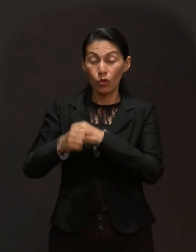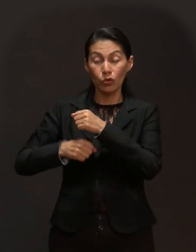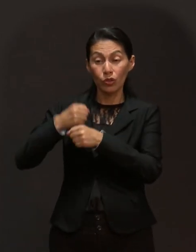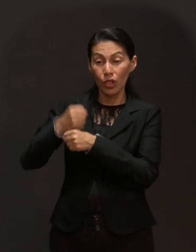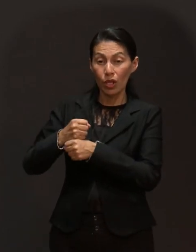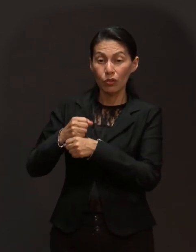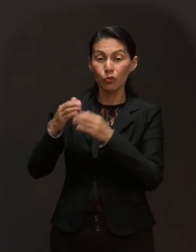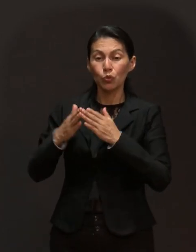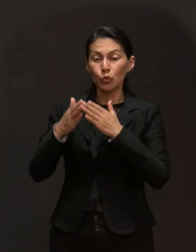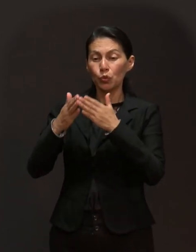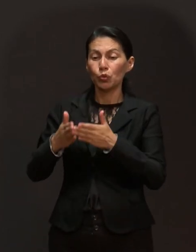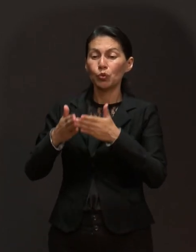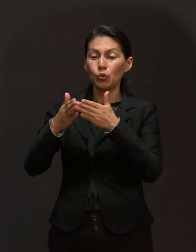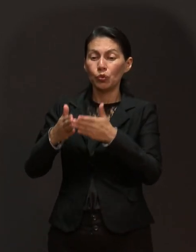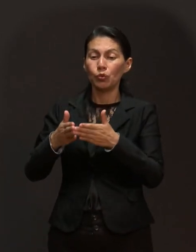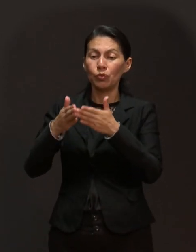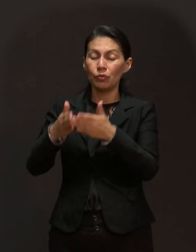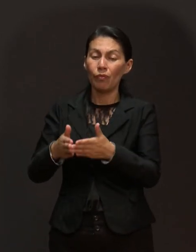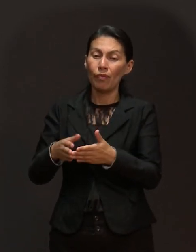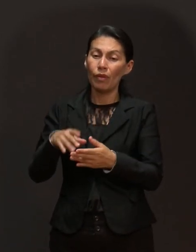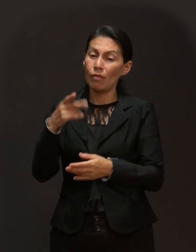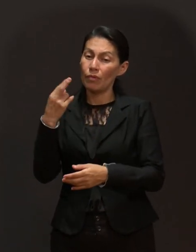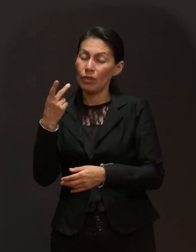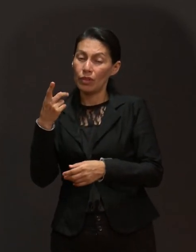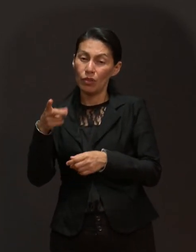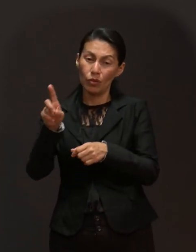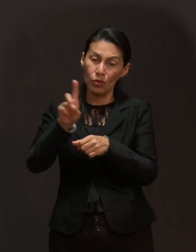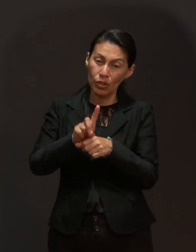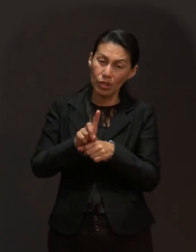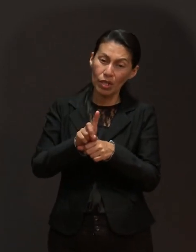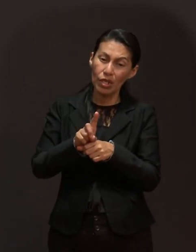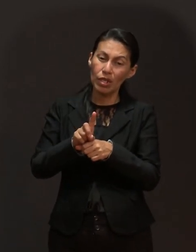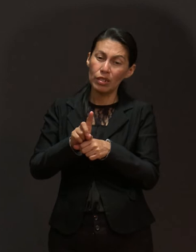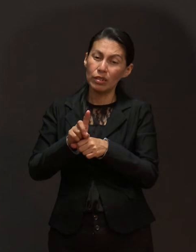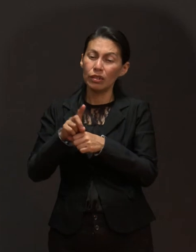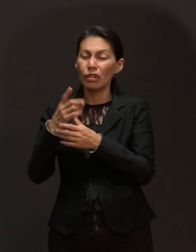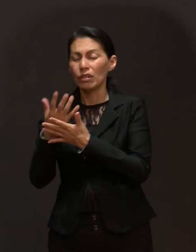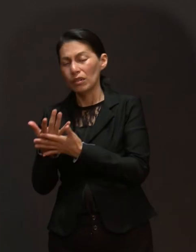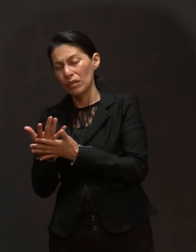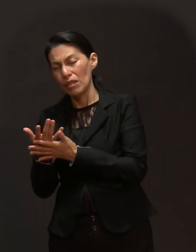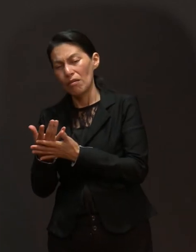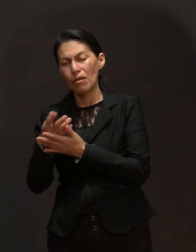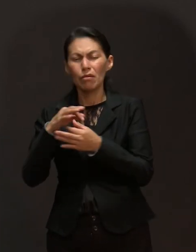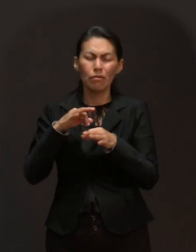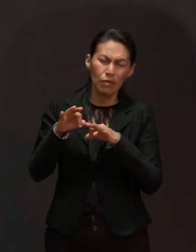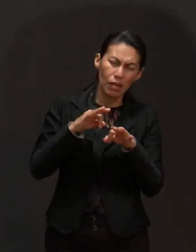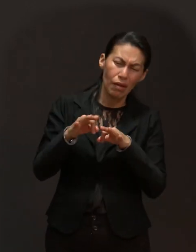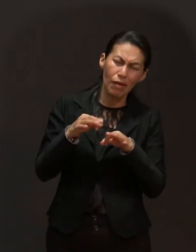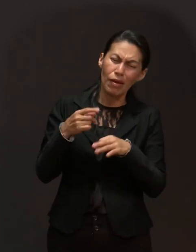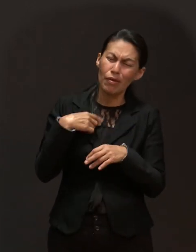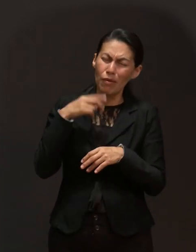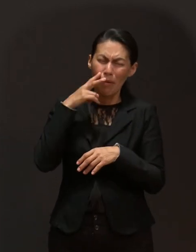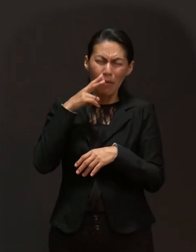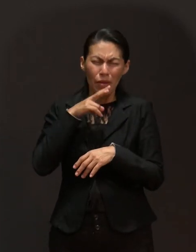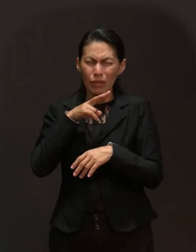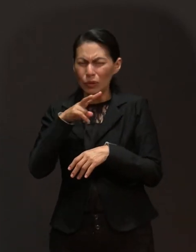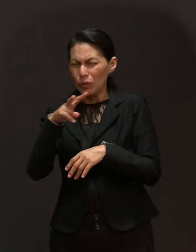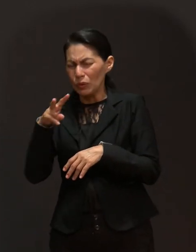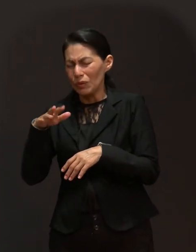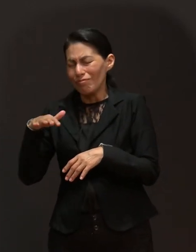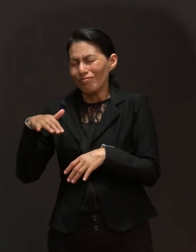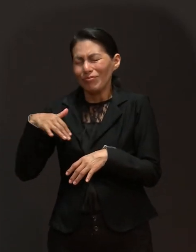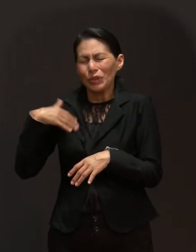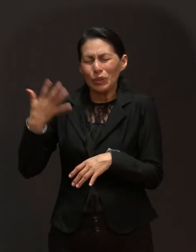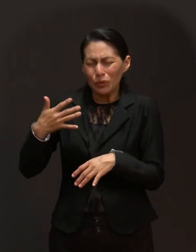pues por dos años estuve navegando se navegaba 25 días y descansaba 5 días fue un trabajo maravilloso donde